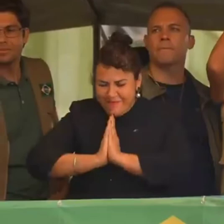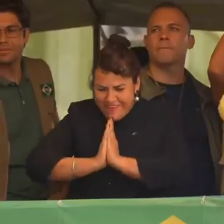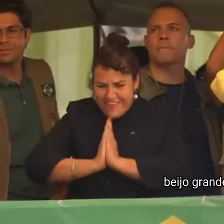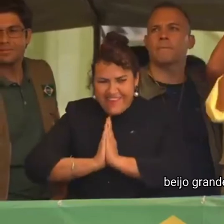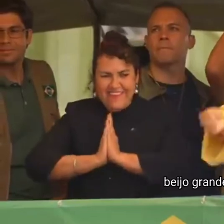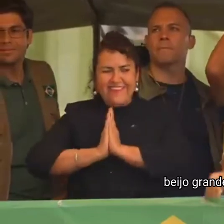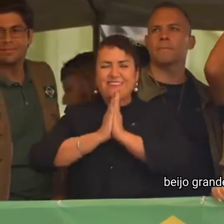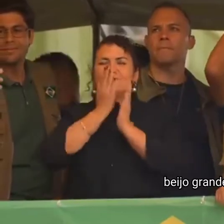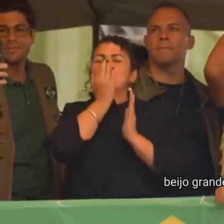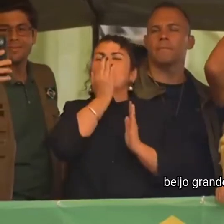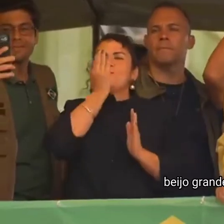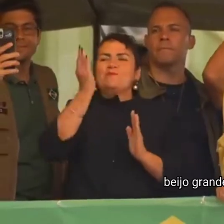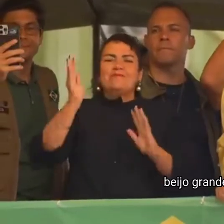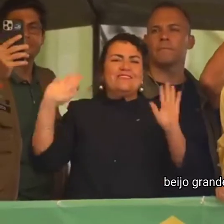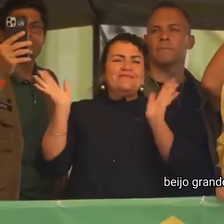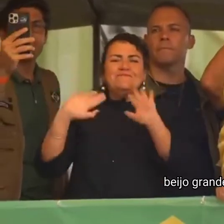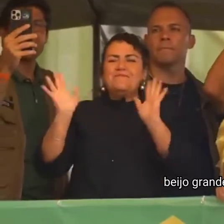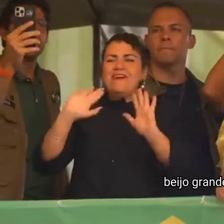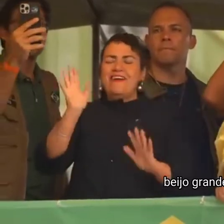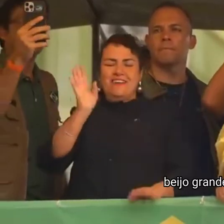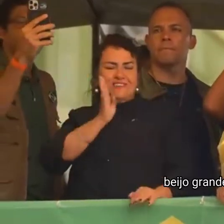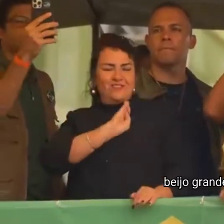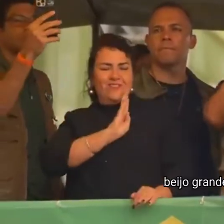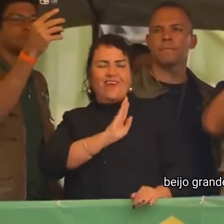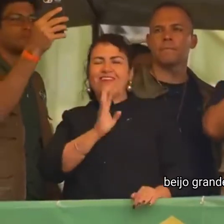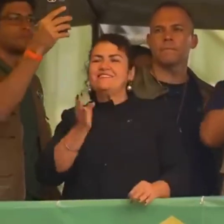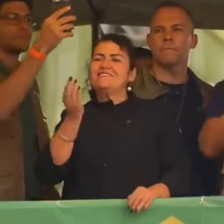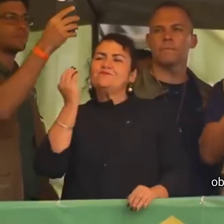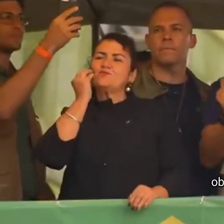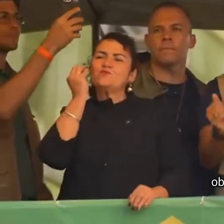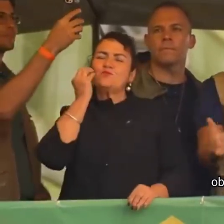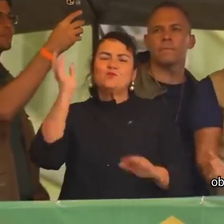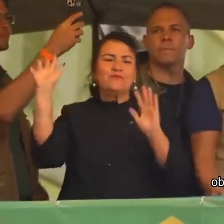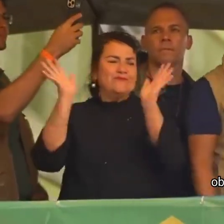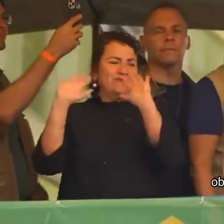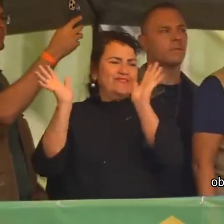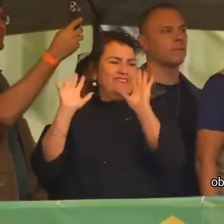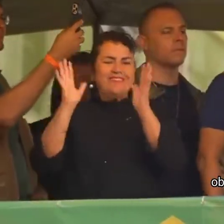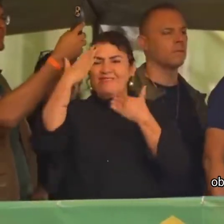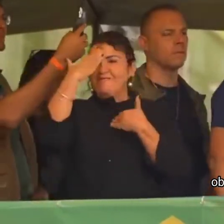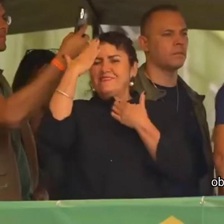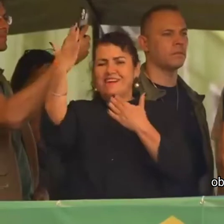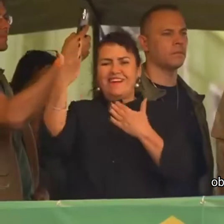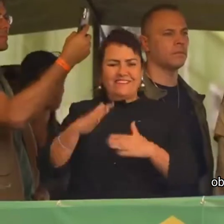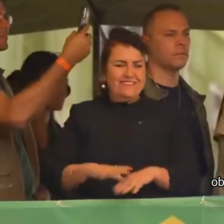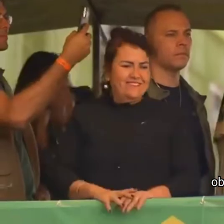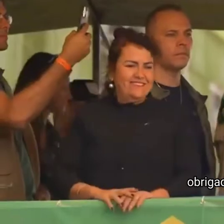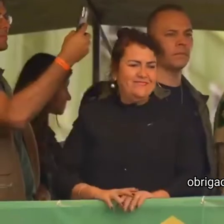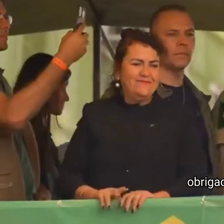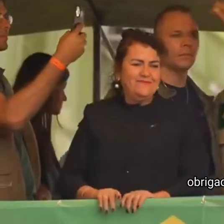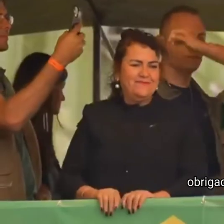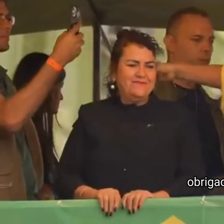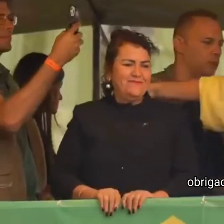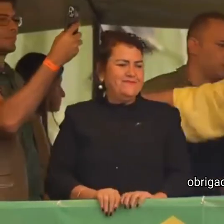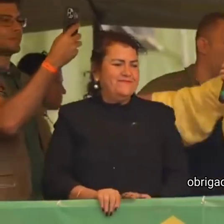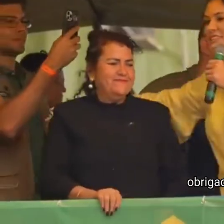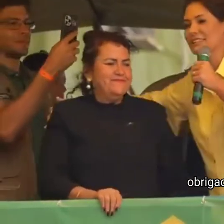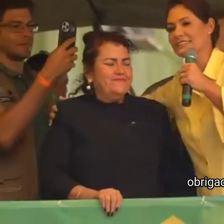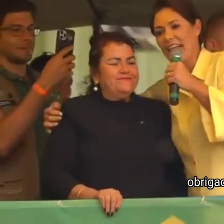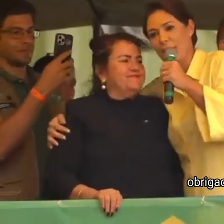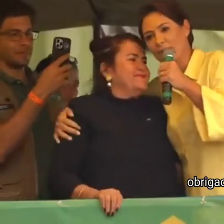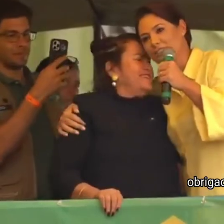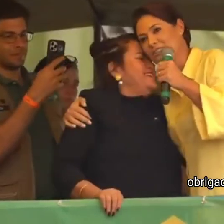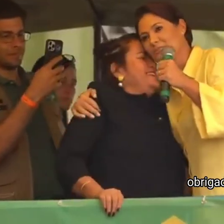Deus. Beijo grande no coração de todos vocês. Obrigada. Beijo grande. Obrigada às